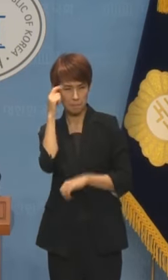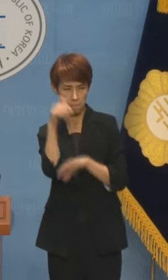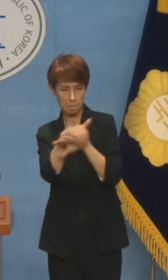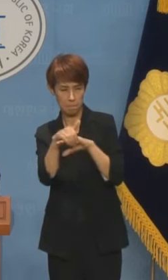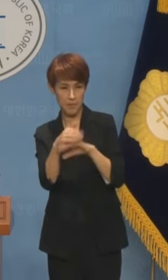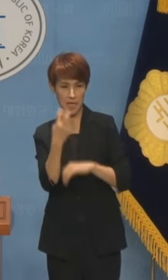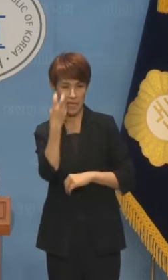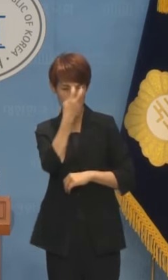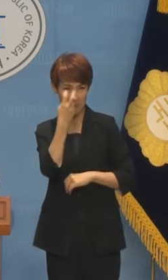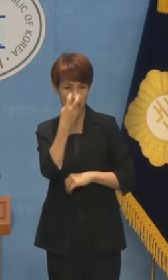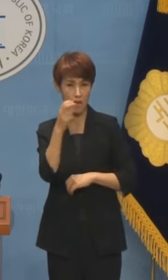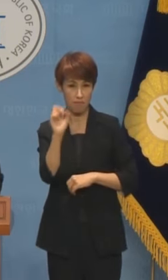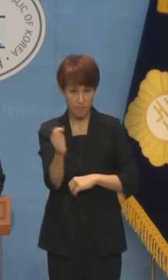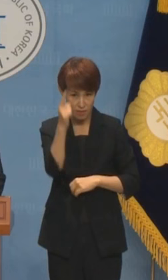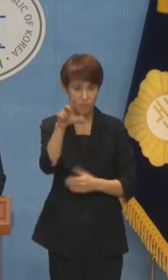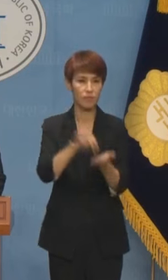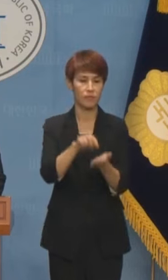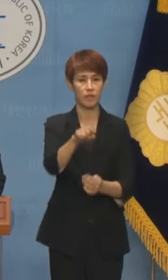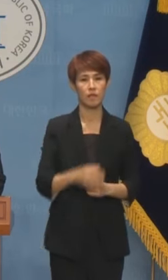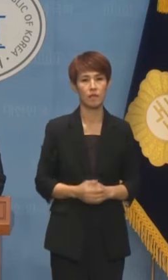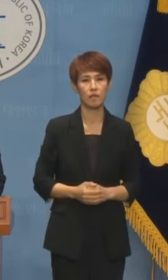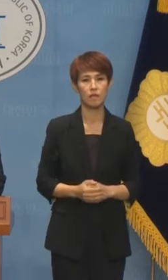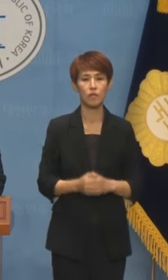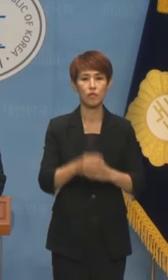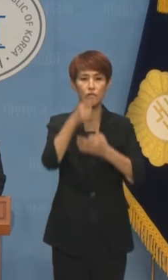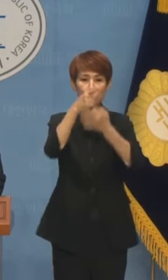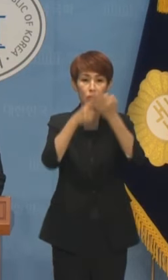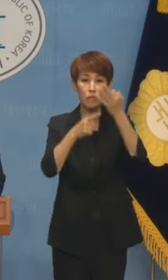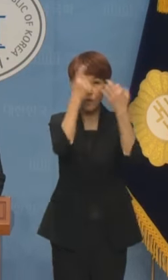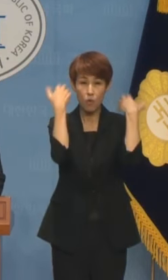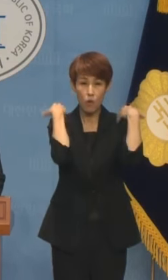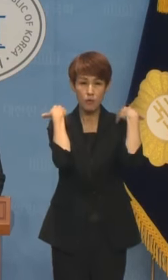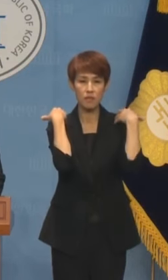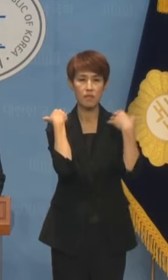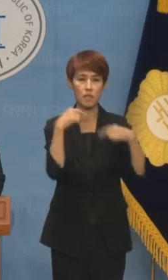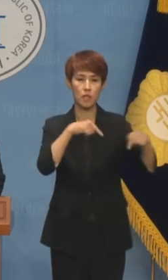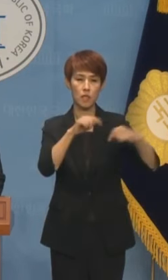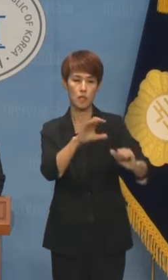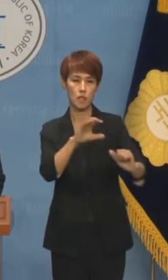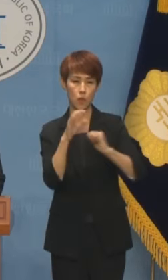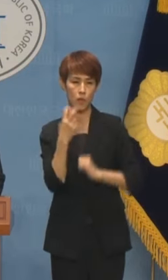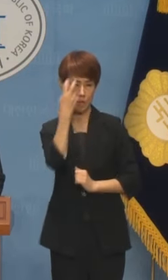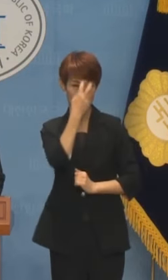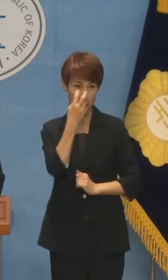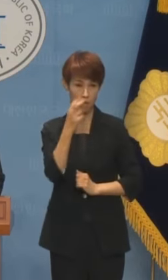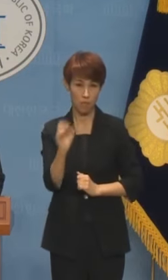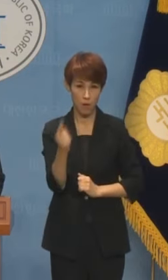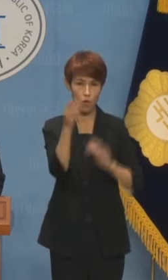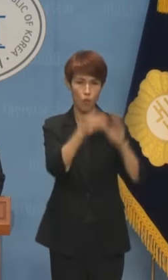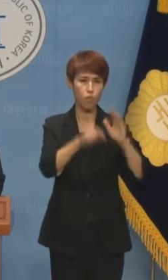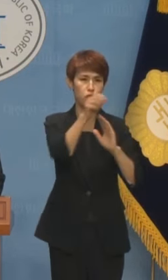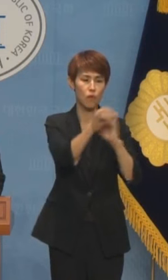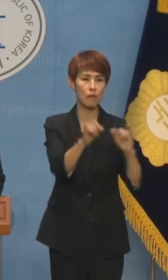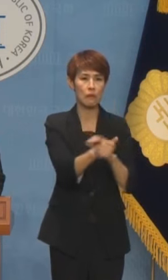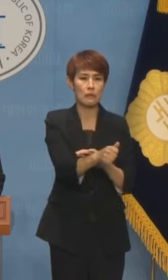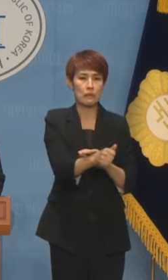것입니다. 윤석열 정권의 정치감사, 정치수사로 공무원들은 위축되어